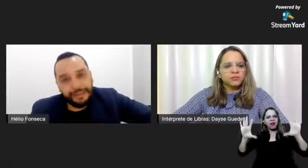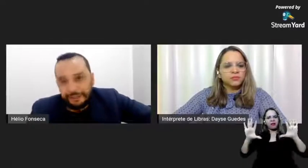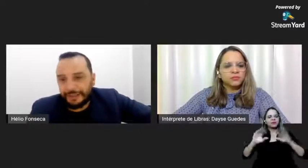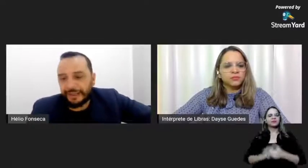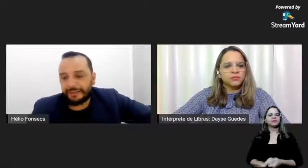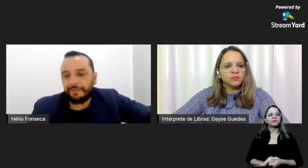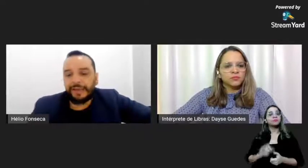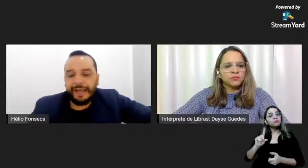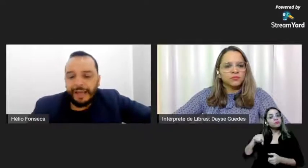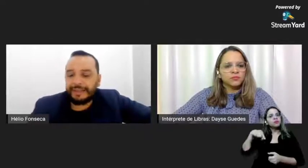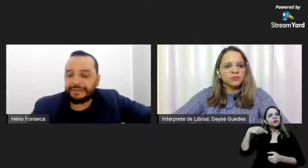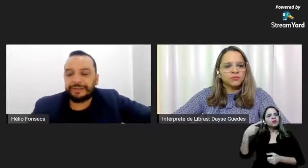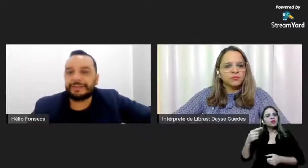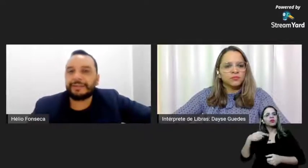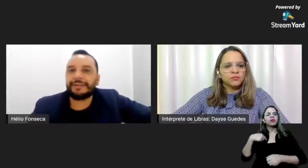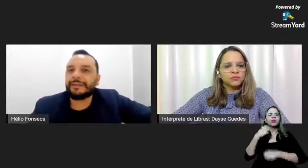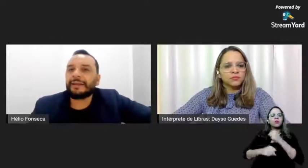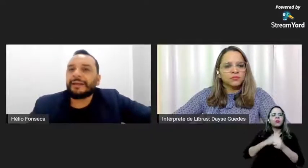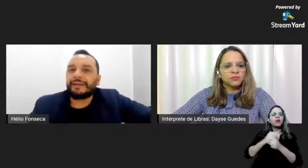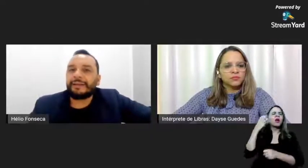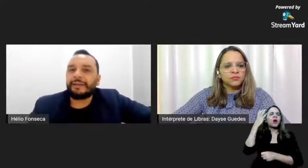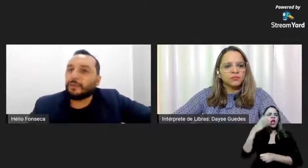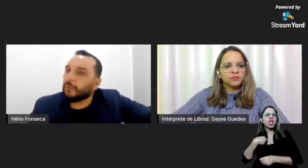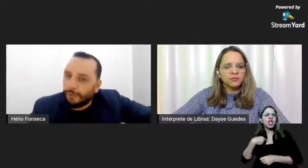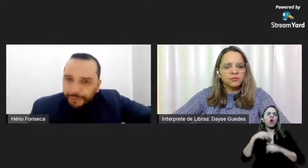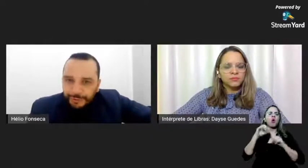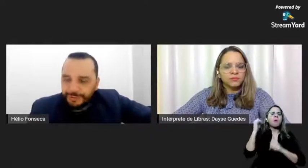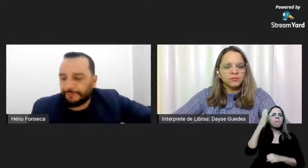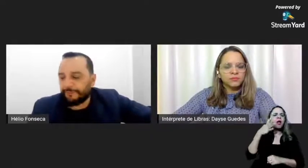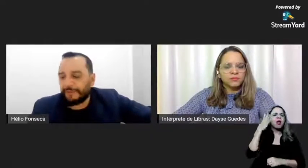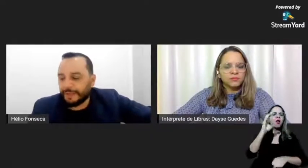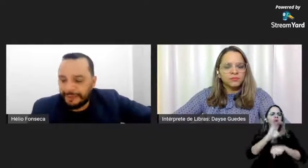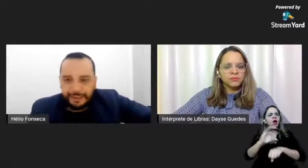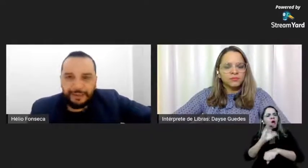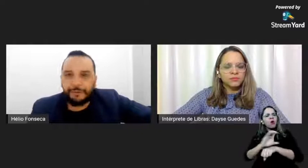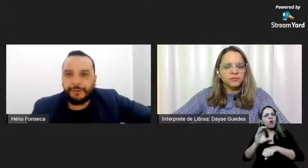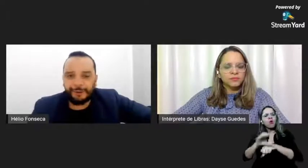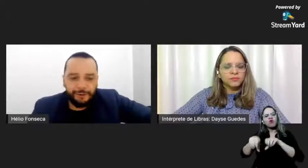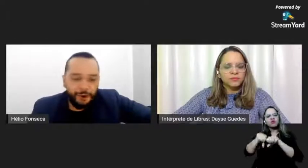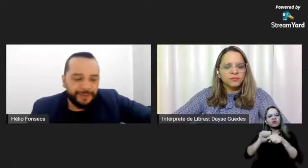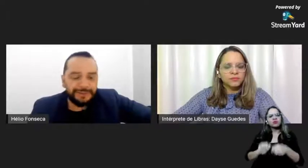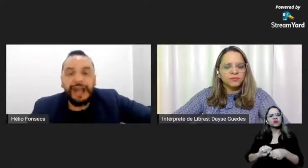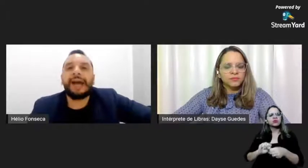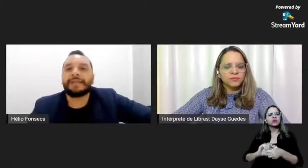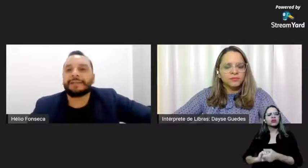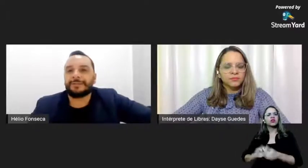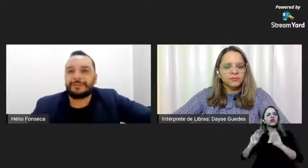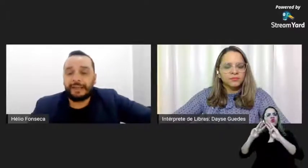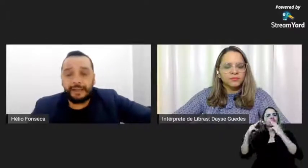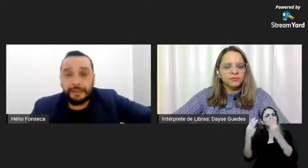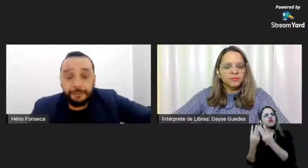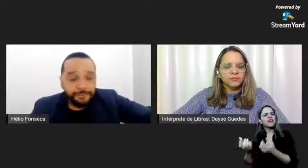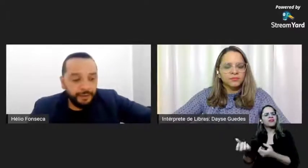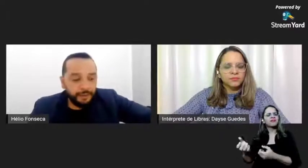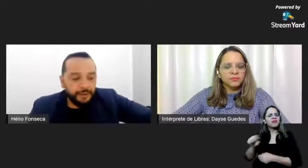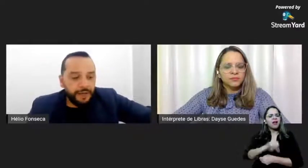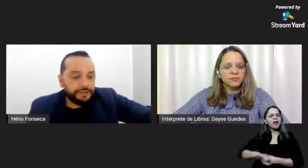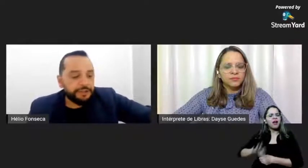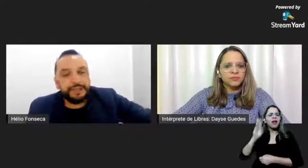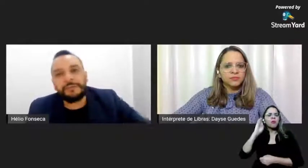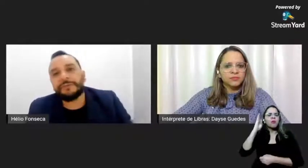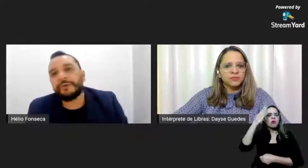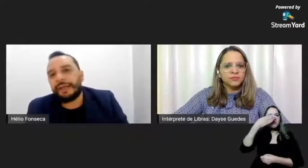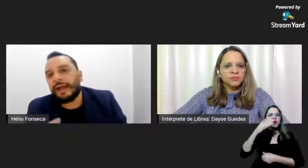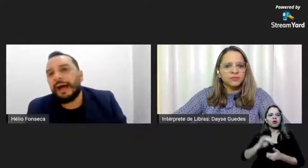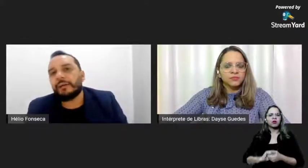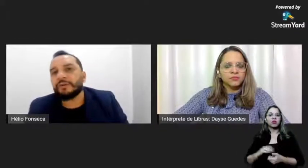depois de anos aí dando palestras e cursos e formação e workshops na área da surdo-cegueira, a